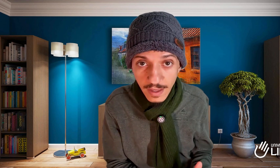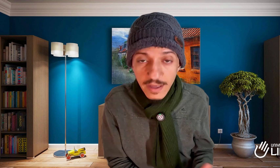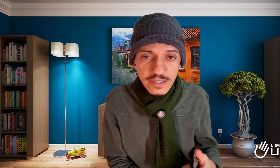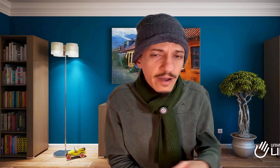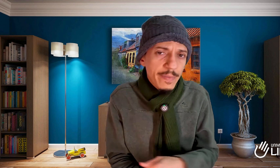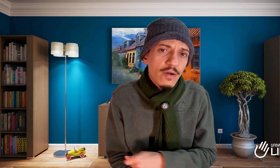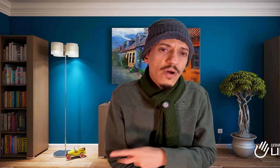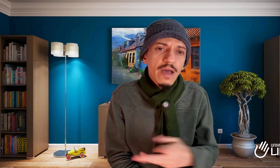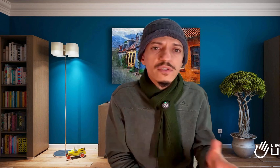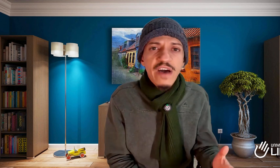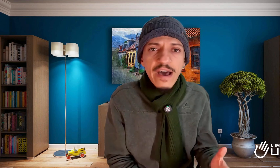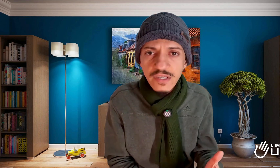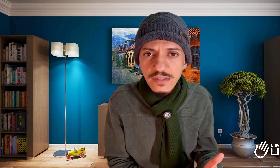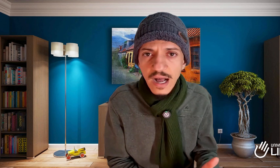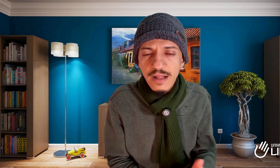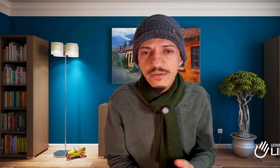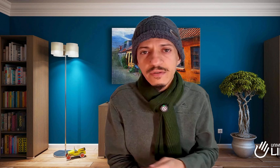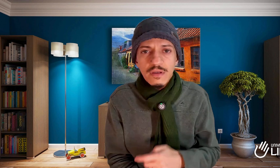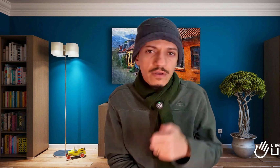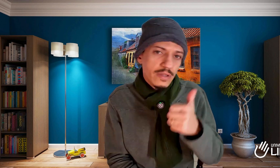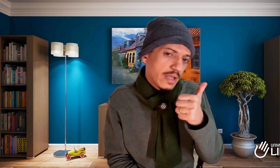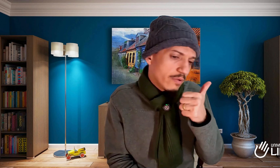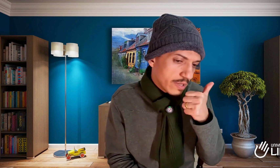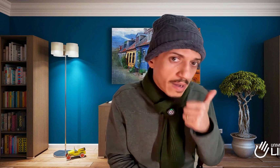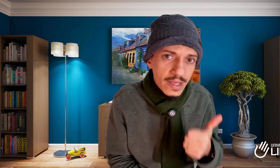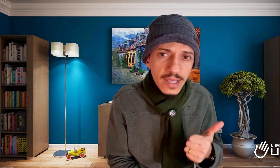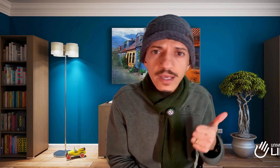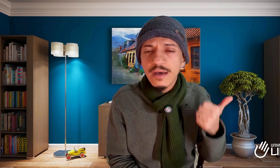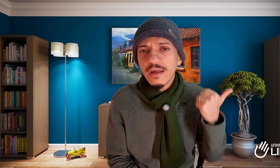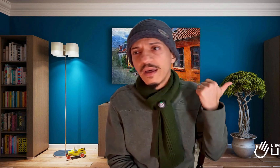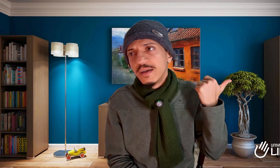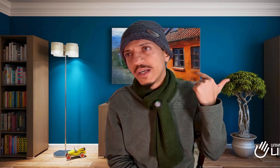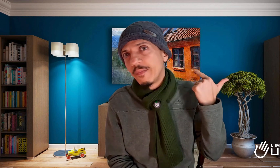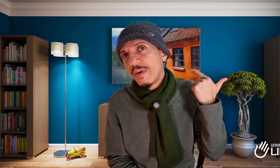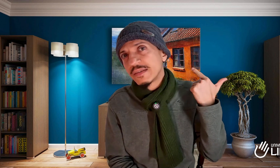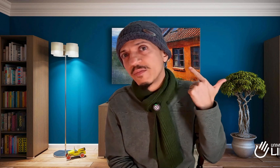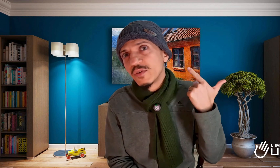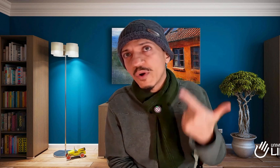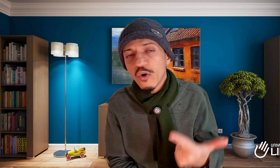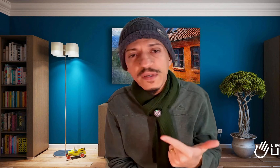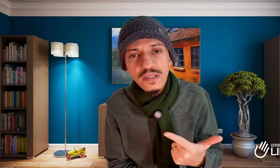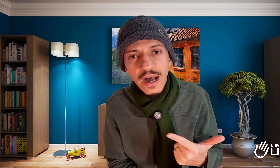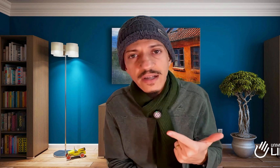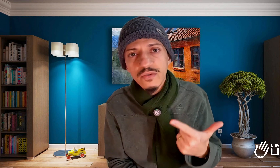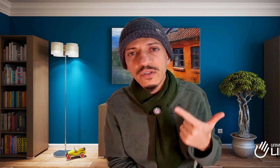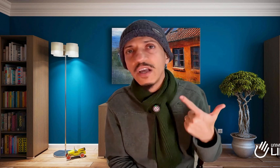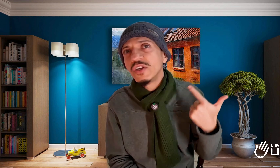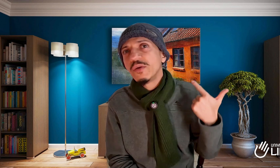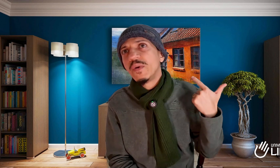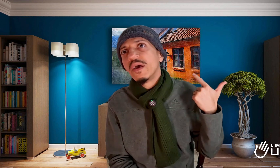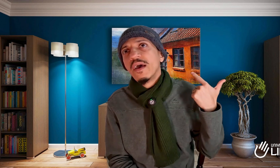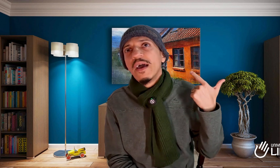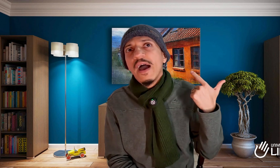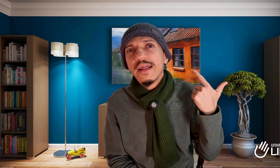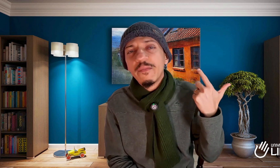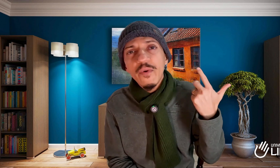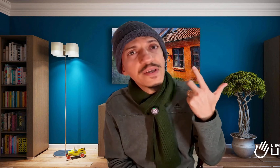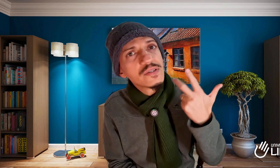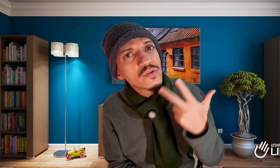Já percorremos vários estados, no interior da Bahia, já passamos por algumas cidades do Sergipe, depois